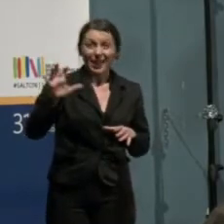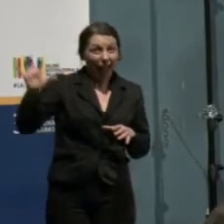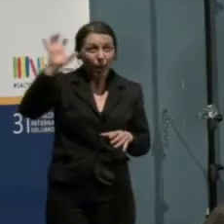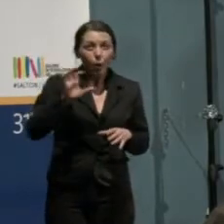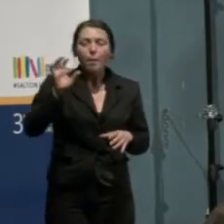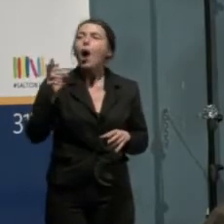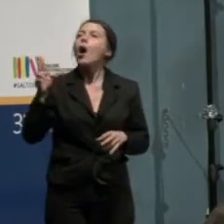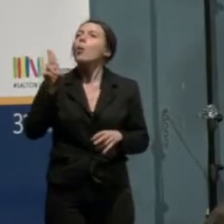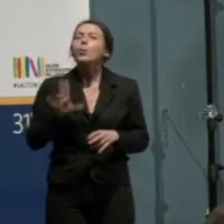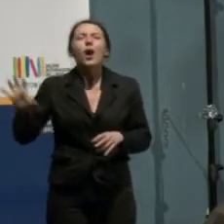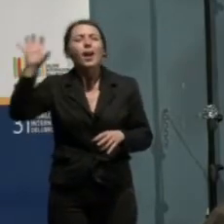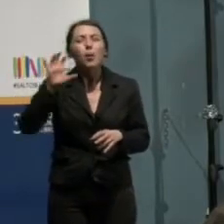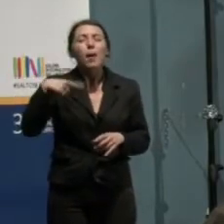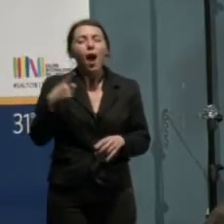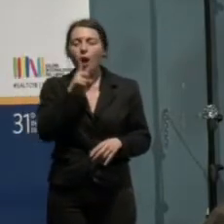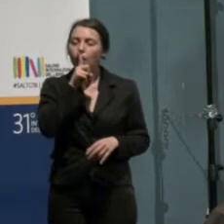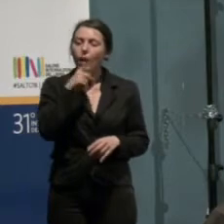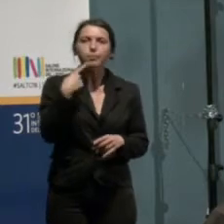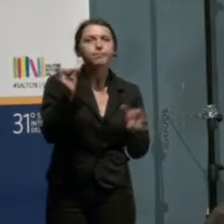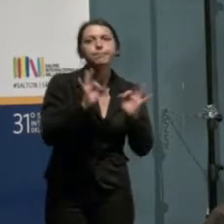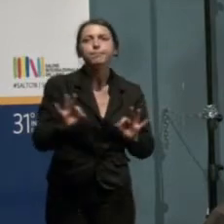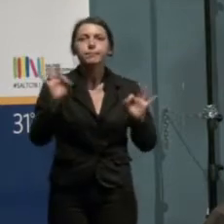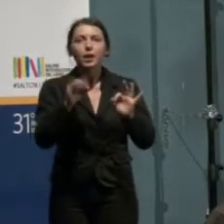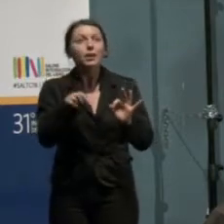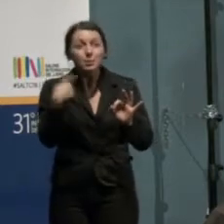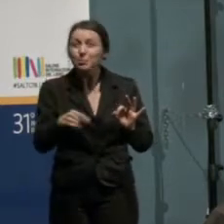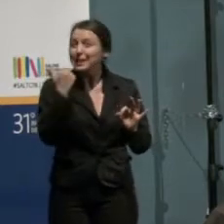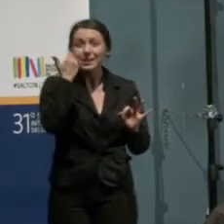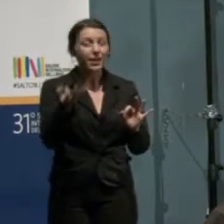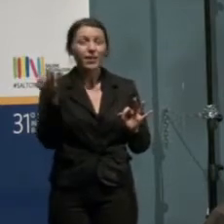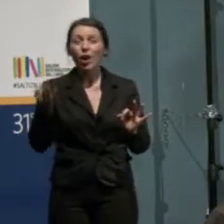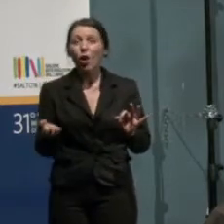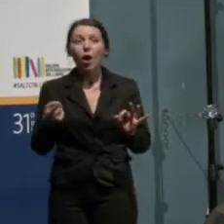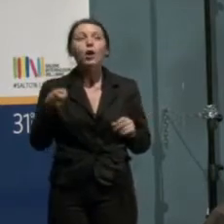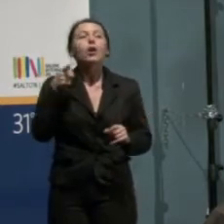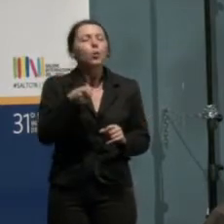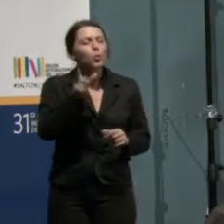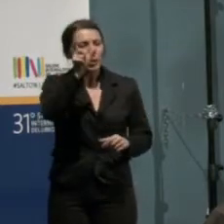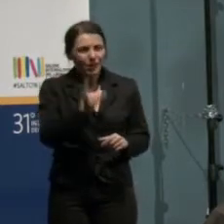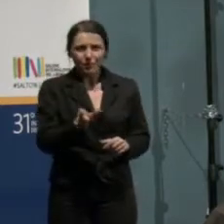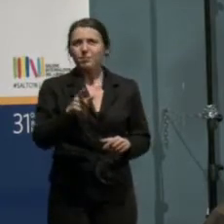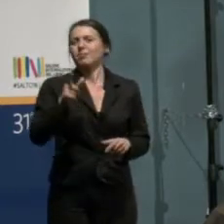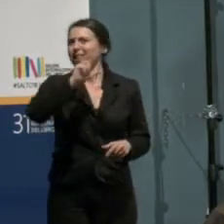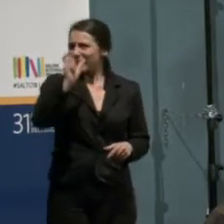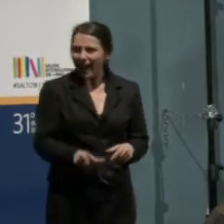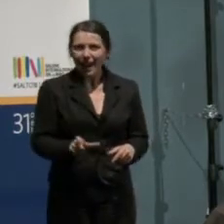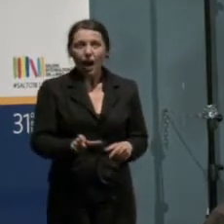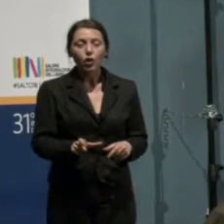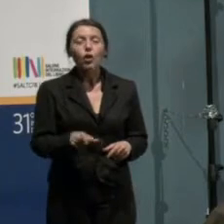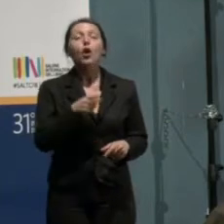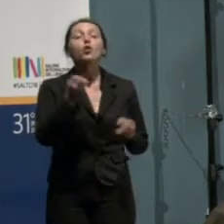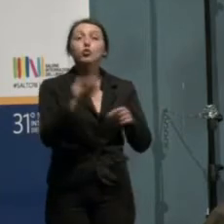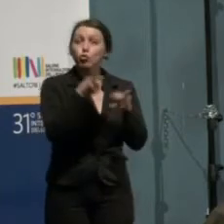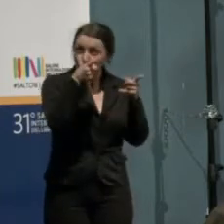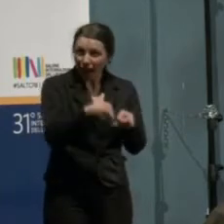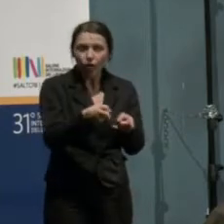è una vergogna faceva il ricercatore era un ragazzo italiano in una mente italiana e successo a lui e